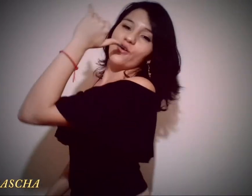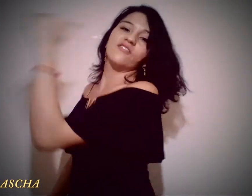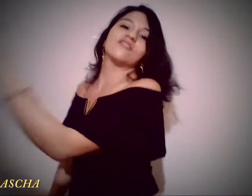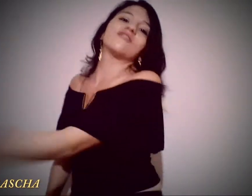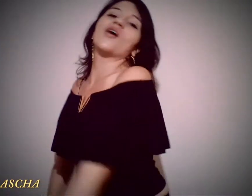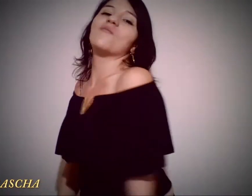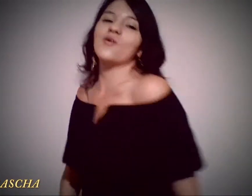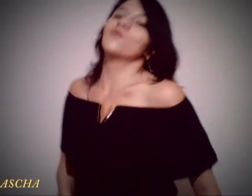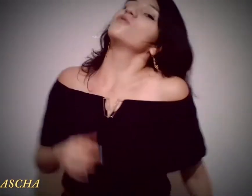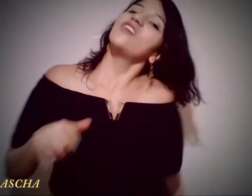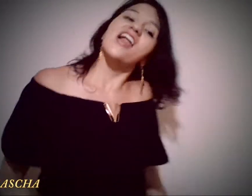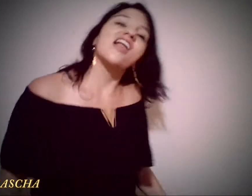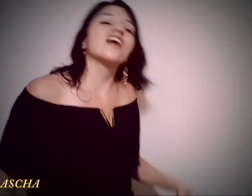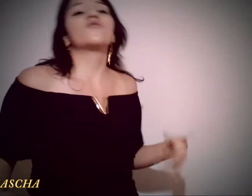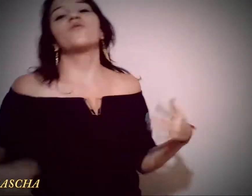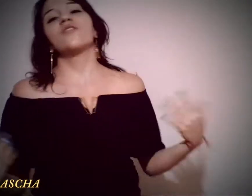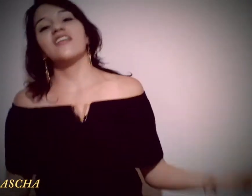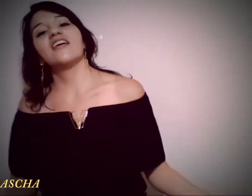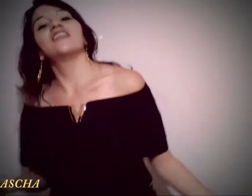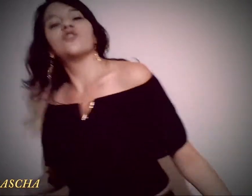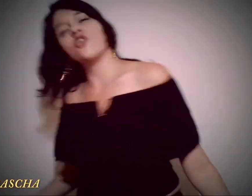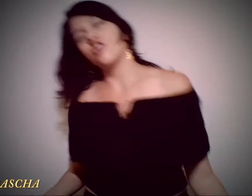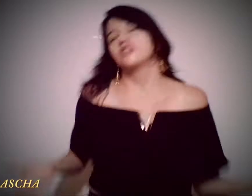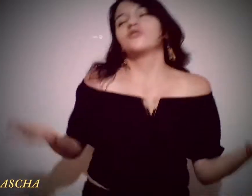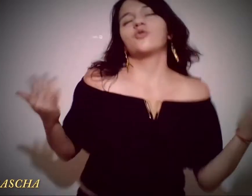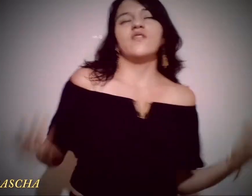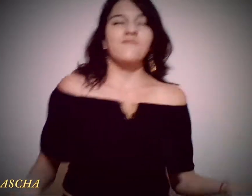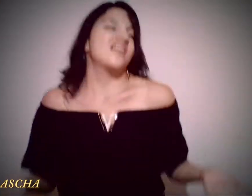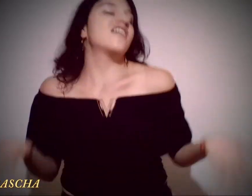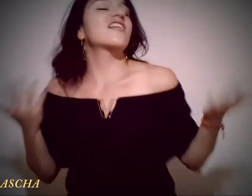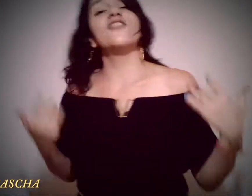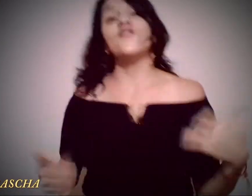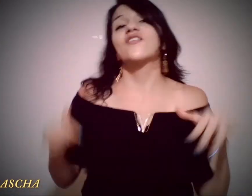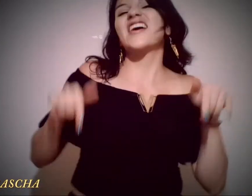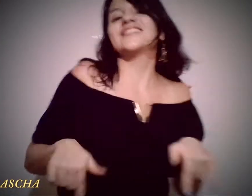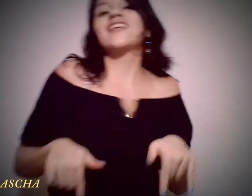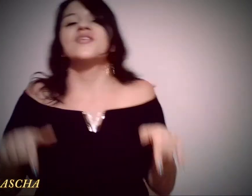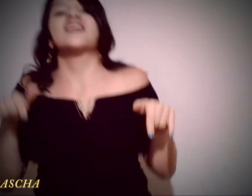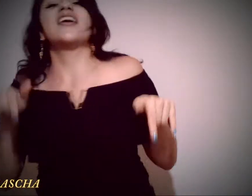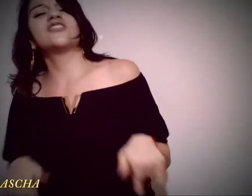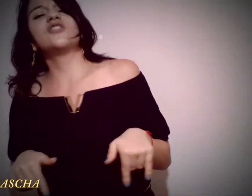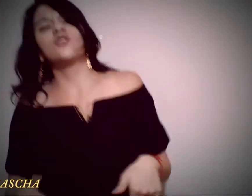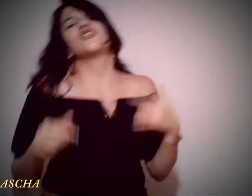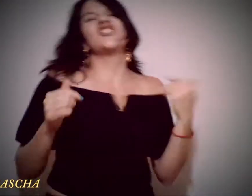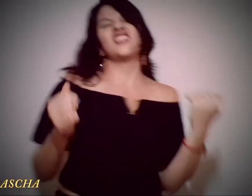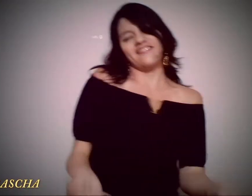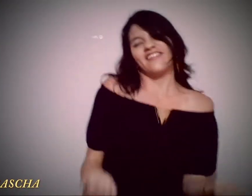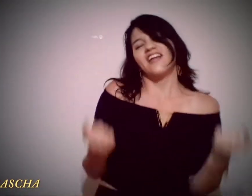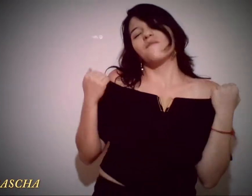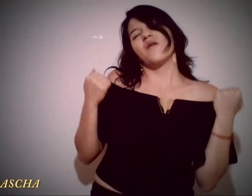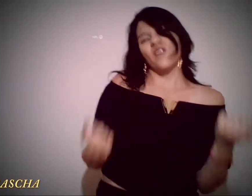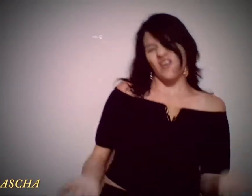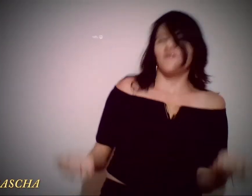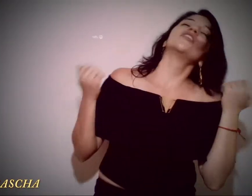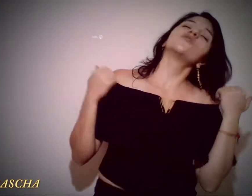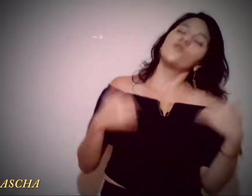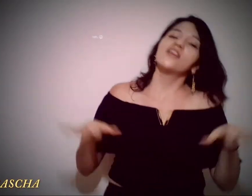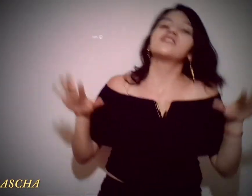vamos a juntar la luna y el sol Súbeme la radio, que esta es mi canción, siente el bajo que va subiendo